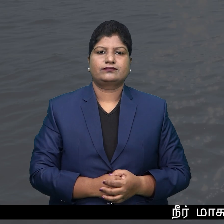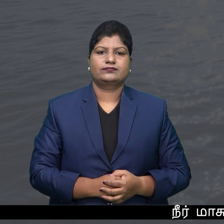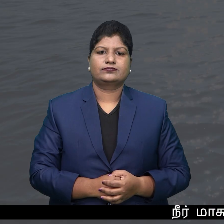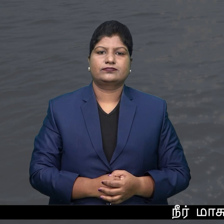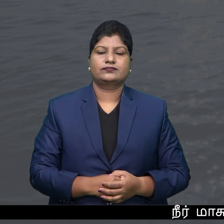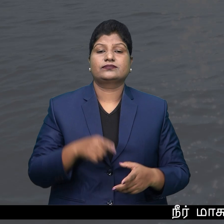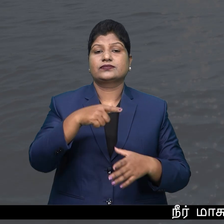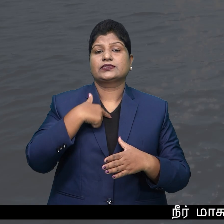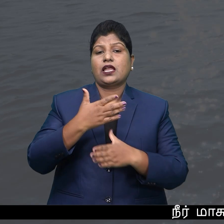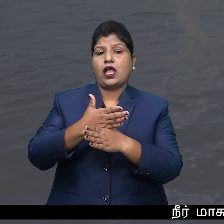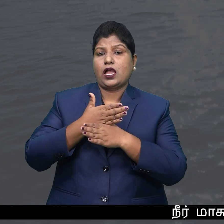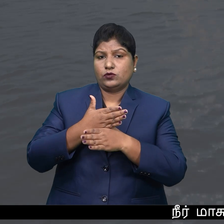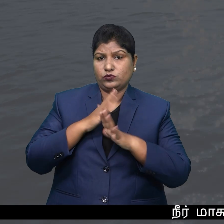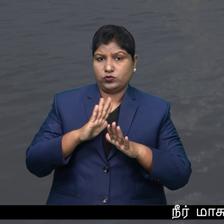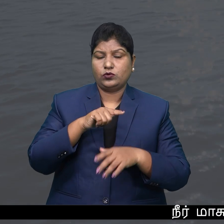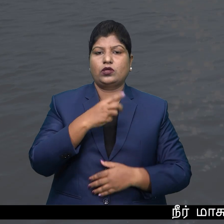நீர் மாசு கட்டுப்பாடு.